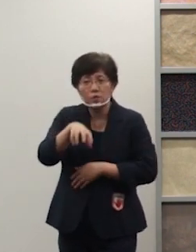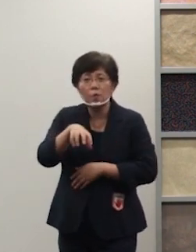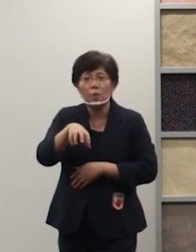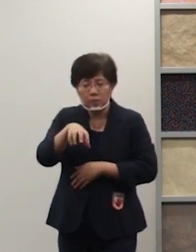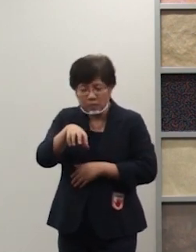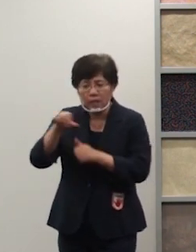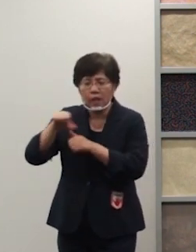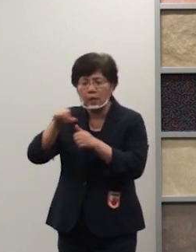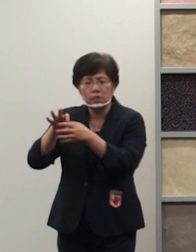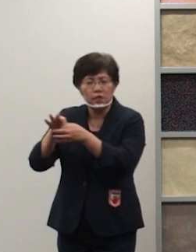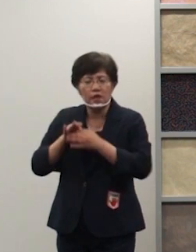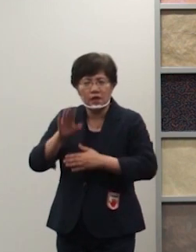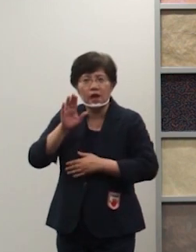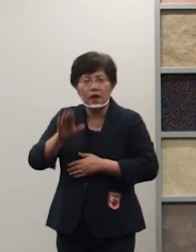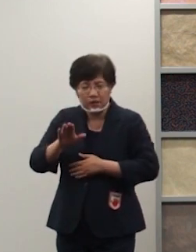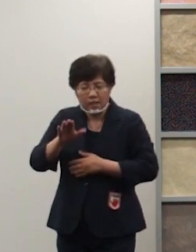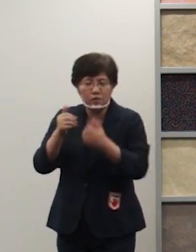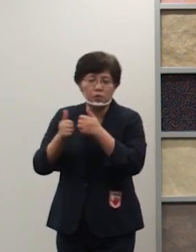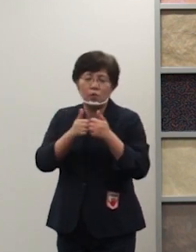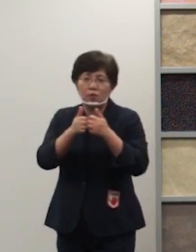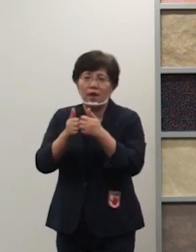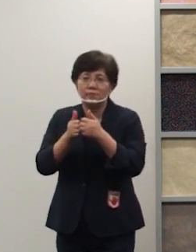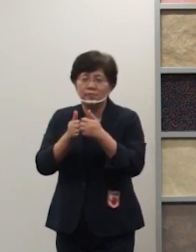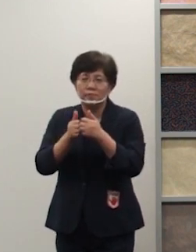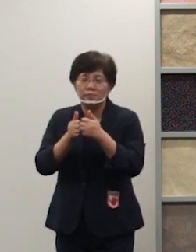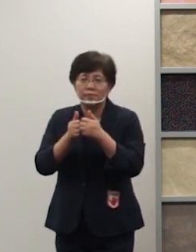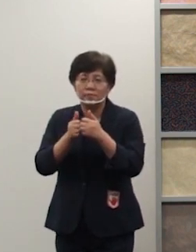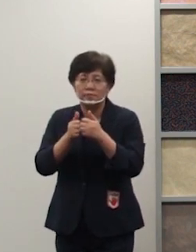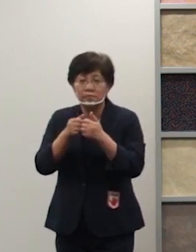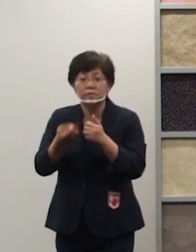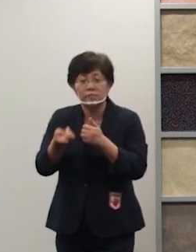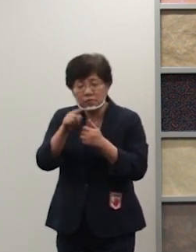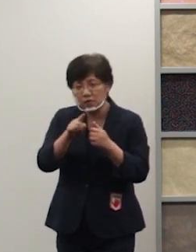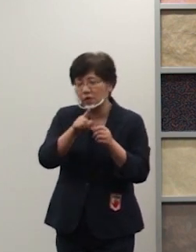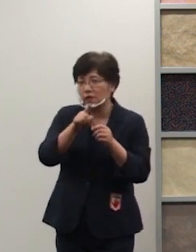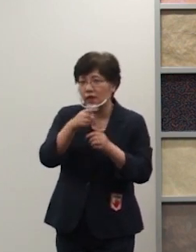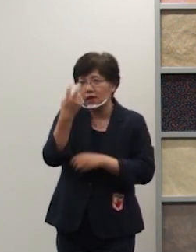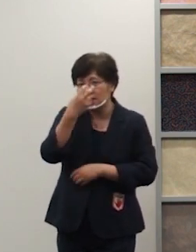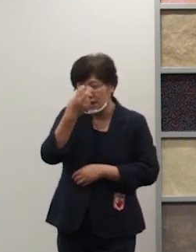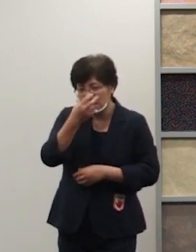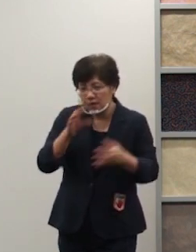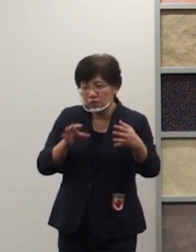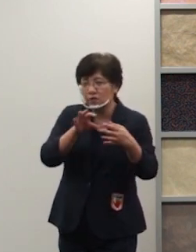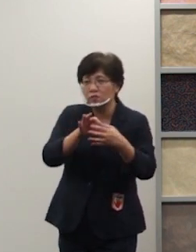だ、失礼しました。実際の検査につながった例というのはまだ出てきています。